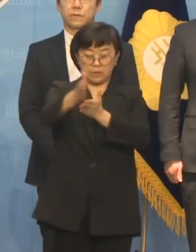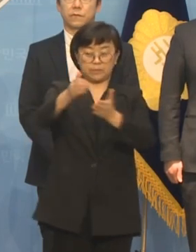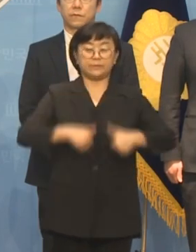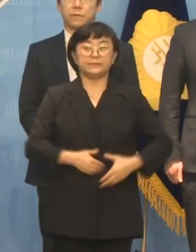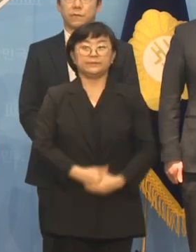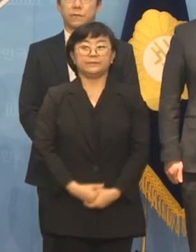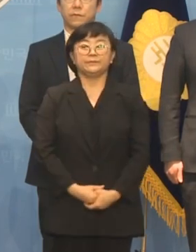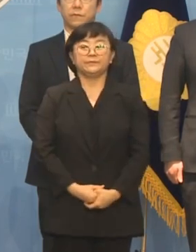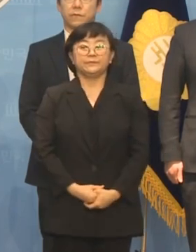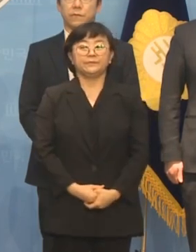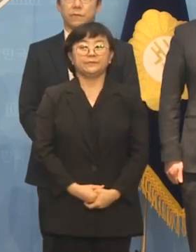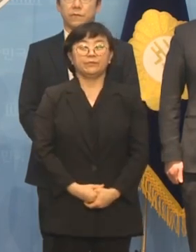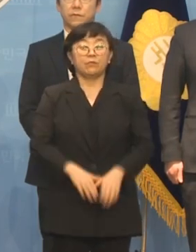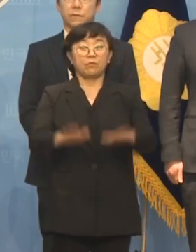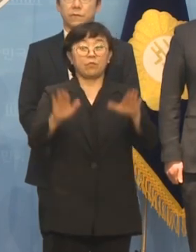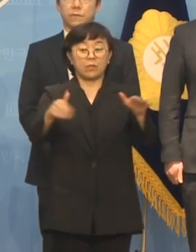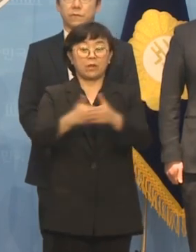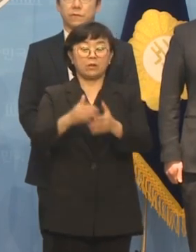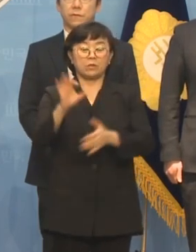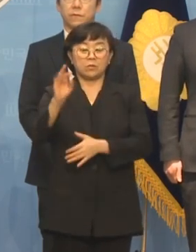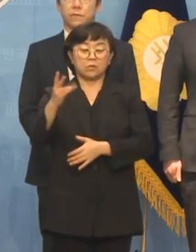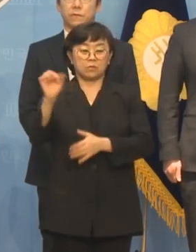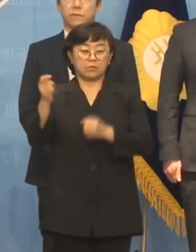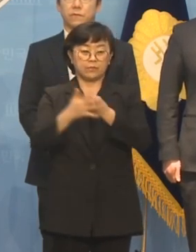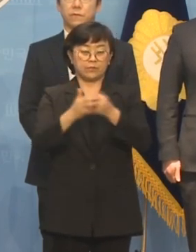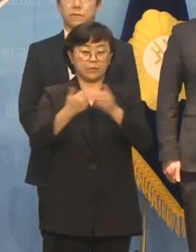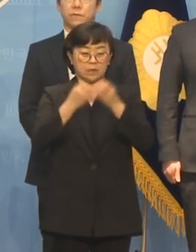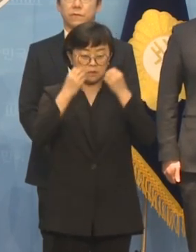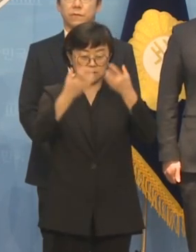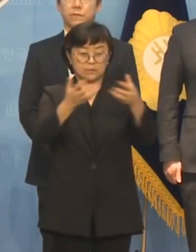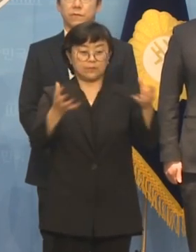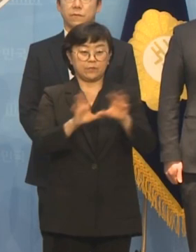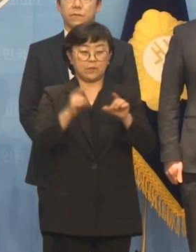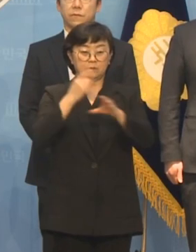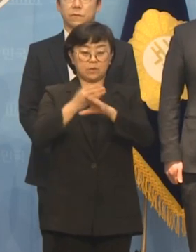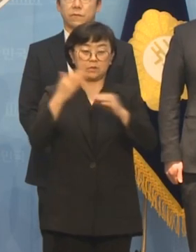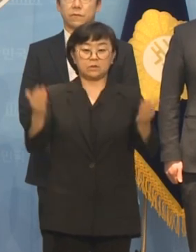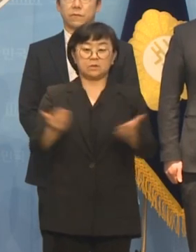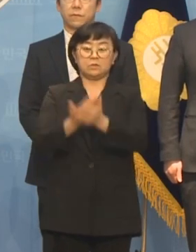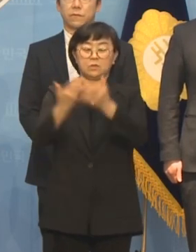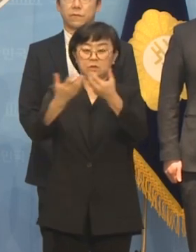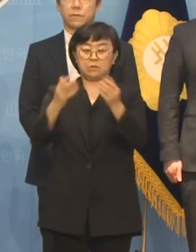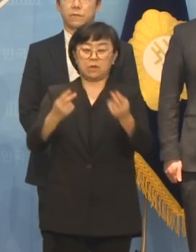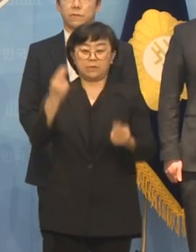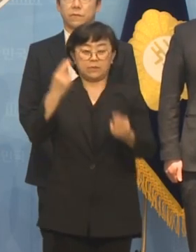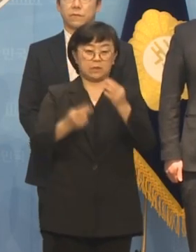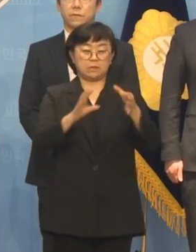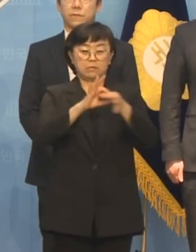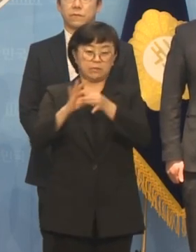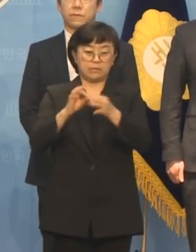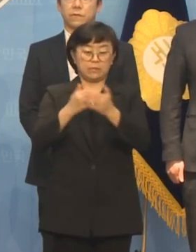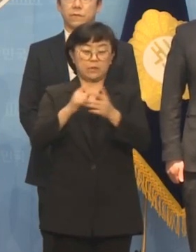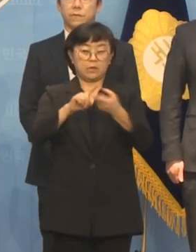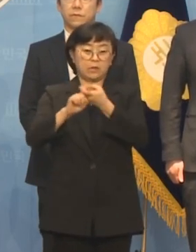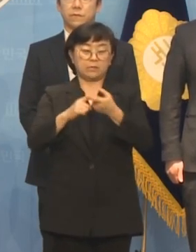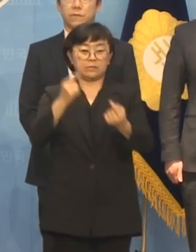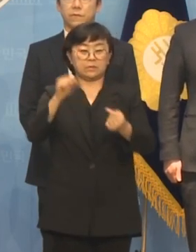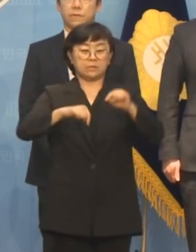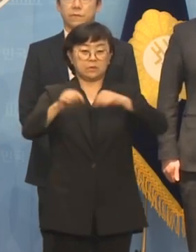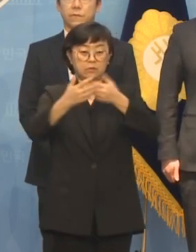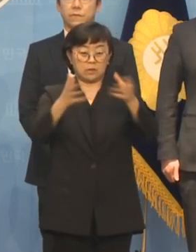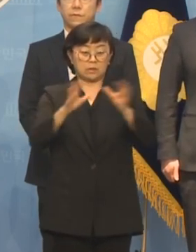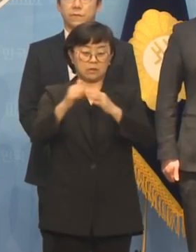합니다. 오늘 저 용혜인과 개혁연합신당은 민주진보진영의 비례연합정당이 현재의